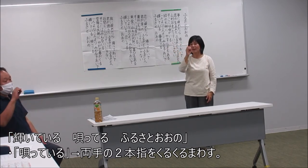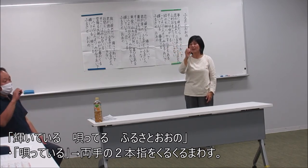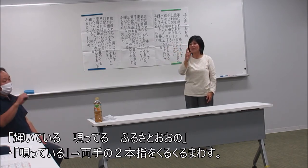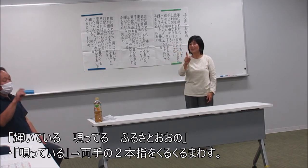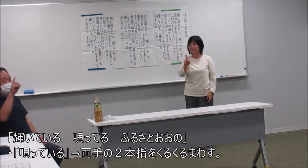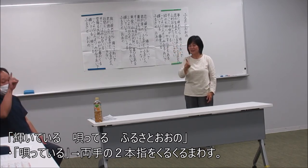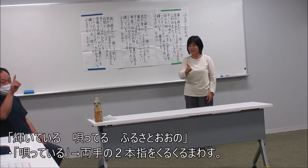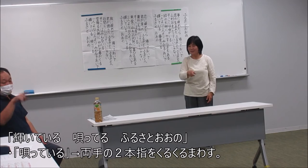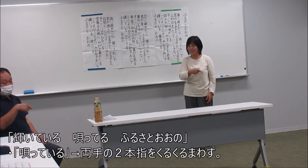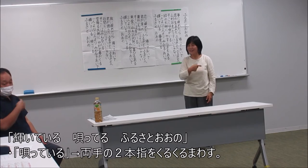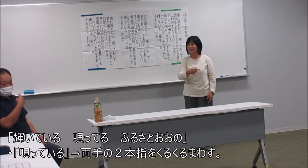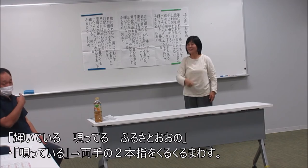の、